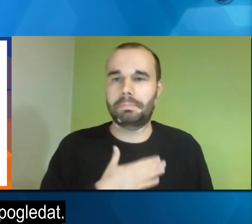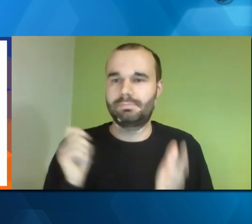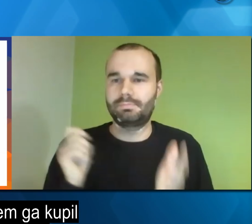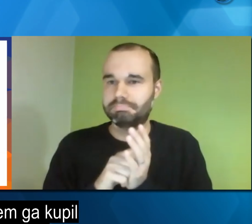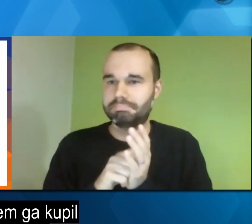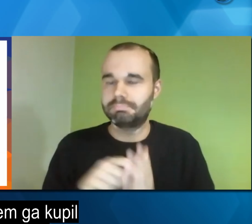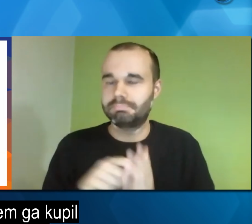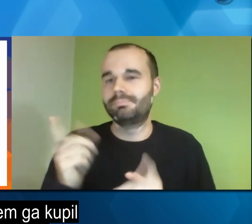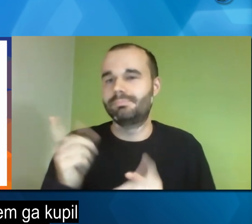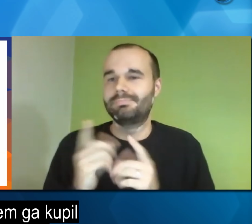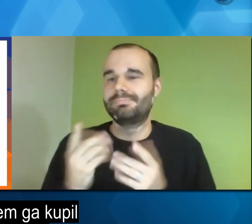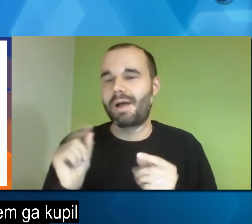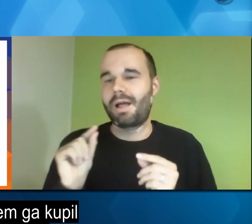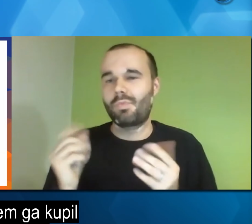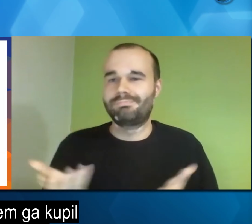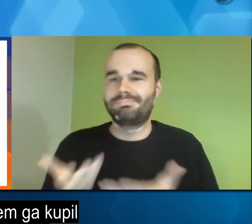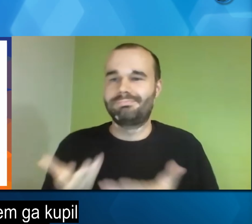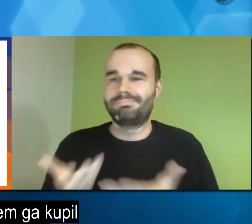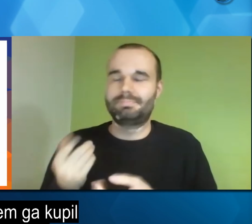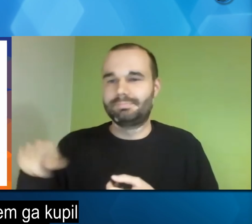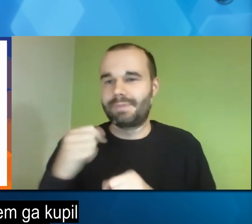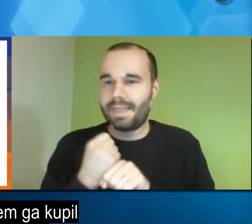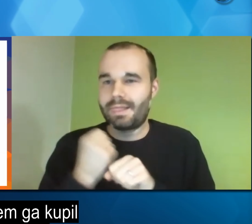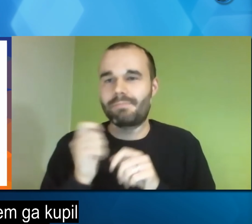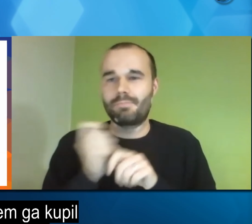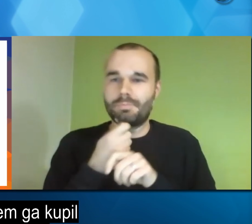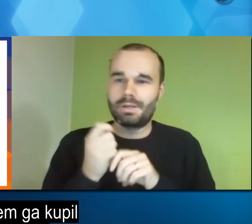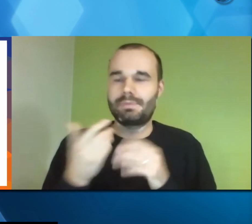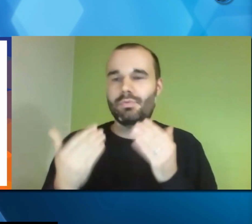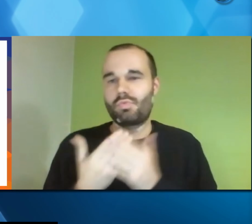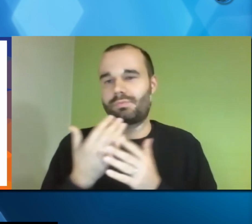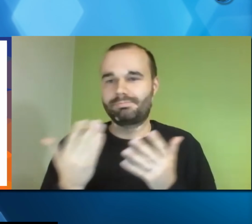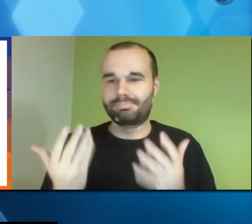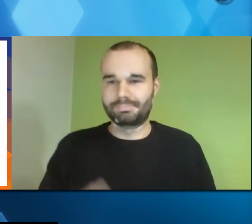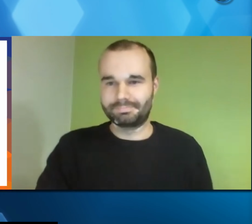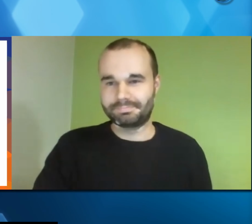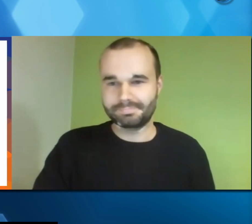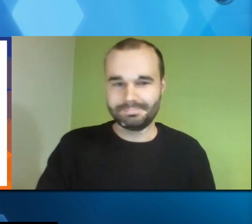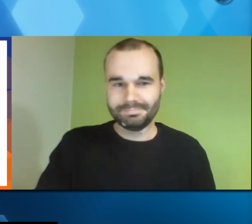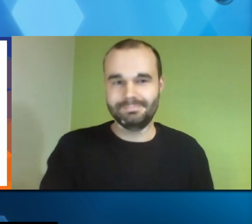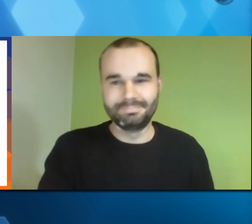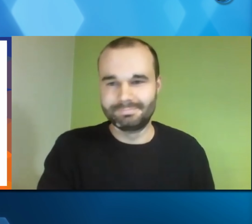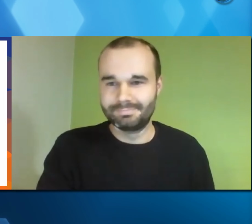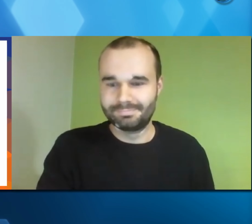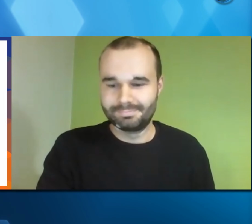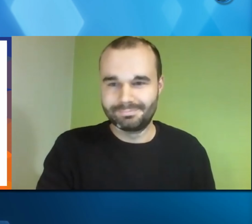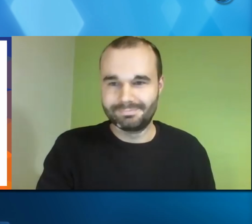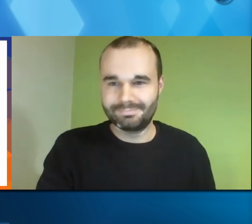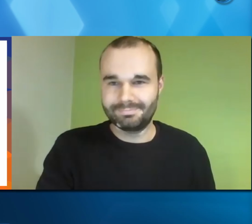koles za prodajo, sem ga kupil in tudi tako malo pomagal delavnici.